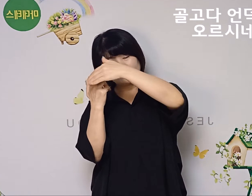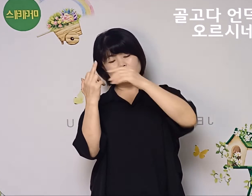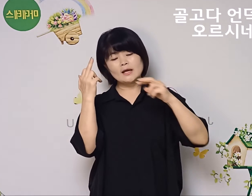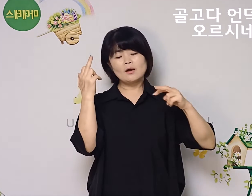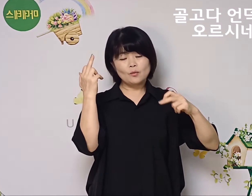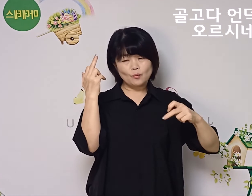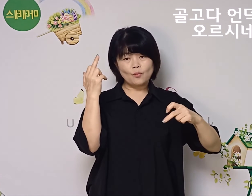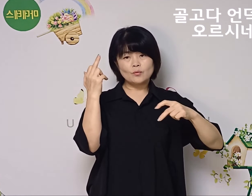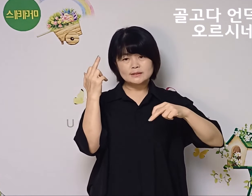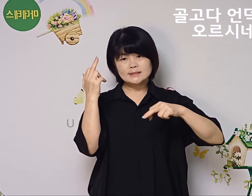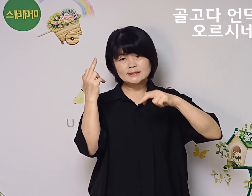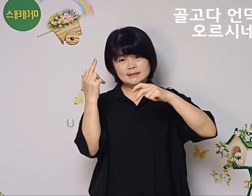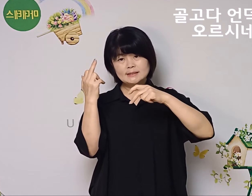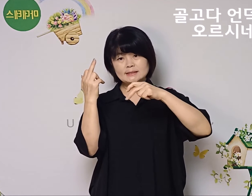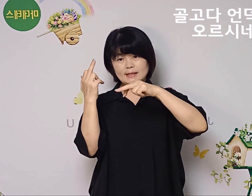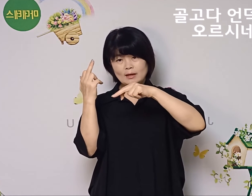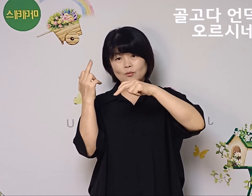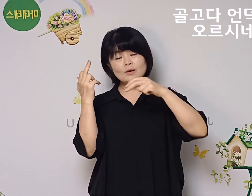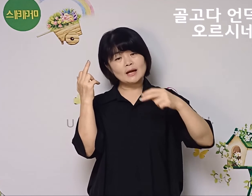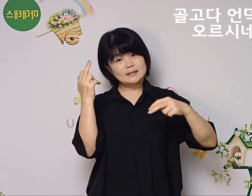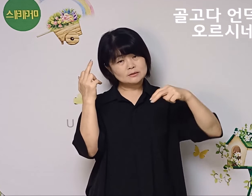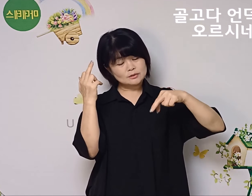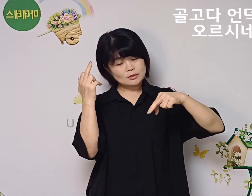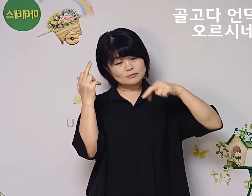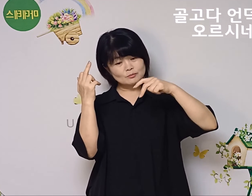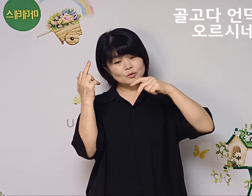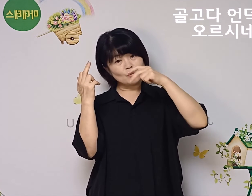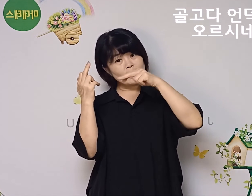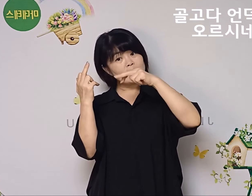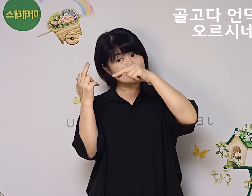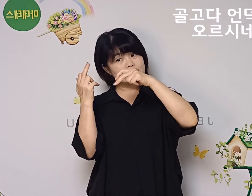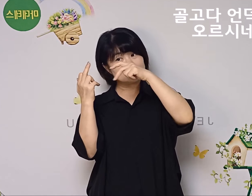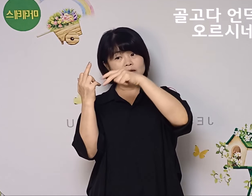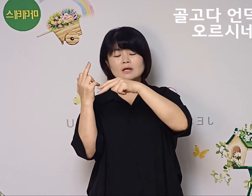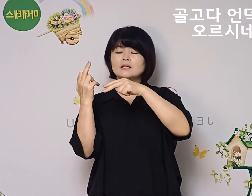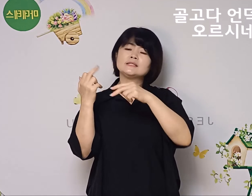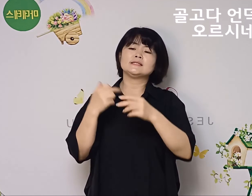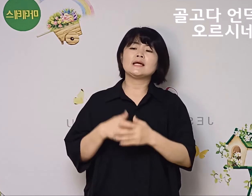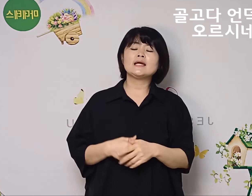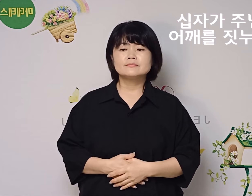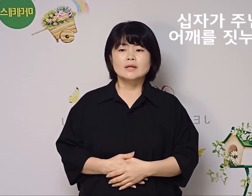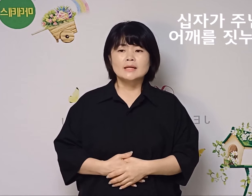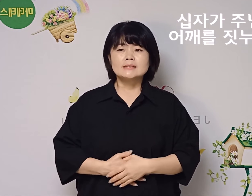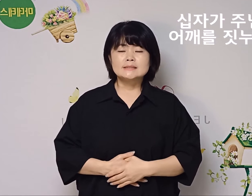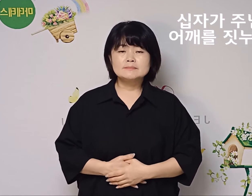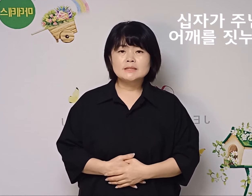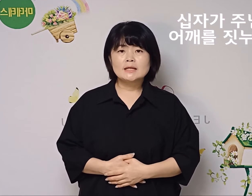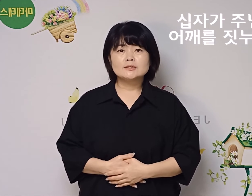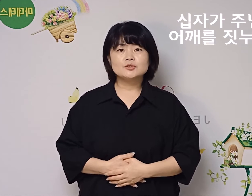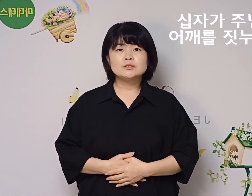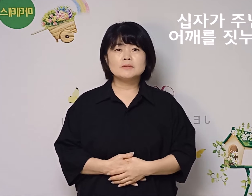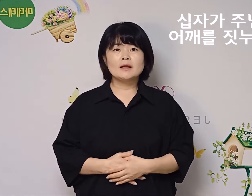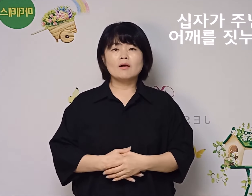어떻게 해요? 오르시네. 올라가는 것처럼 점점 올라가야겠죠? 시네. 십자가 주님의